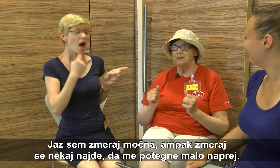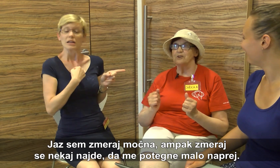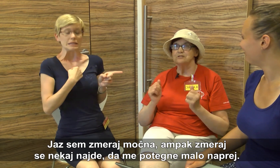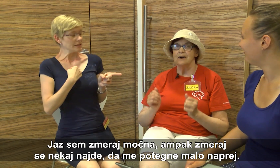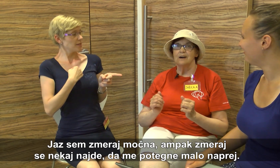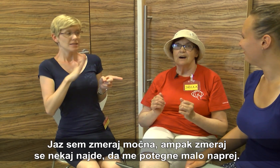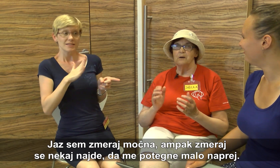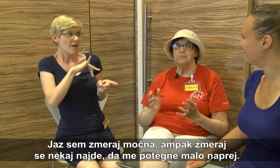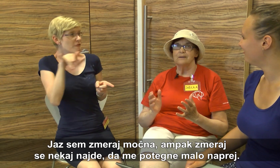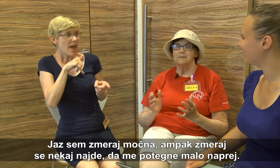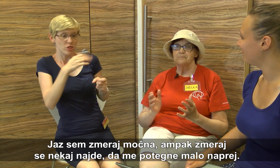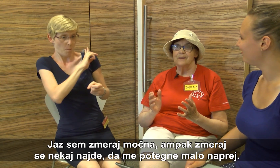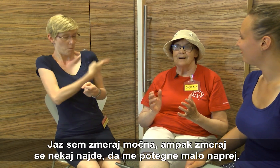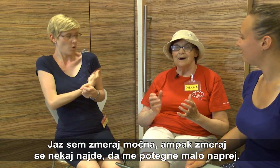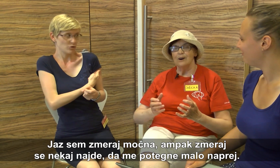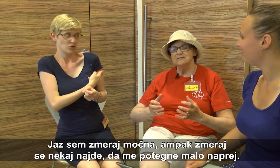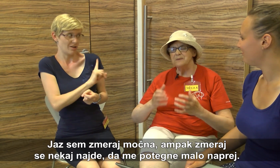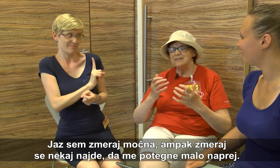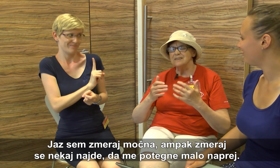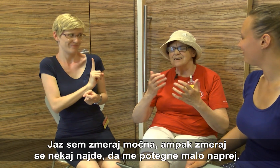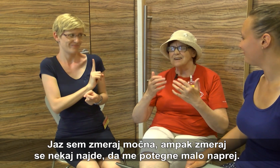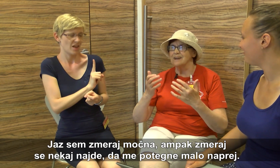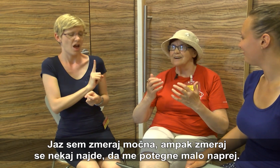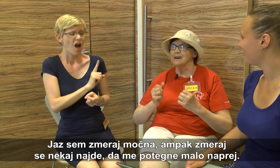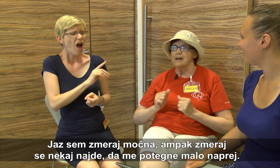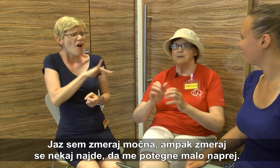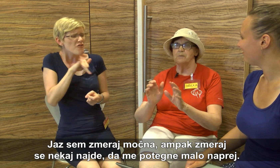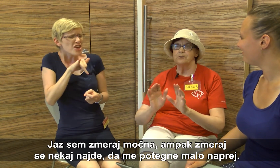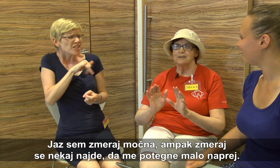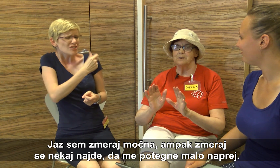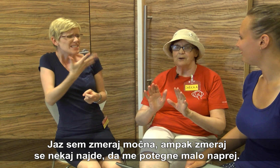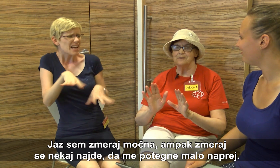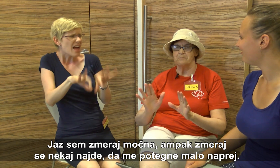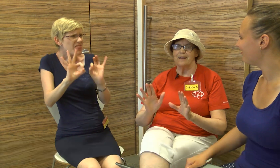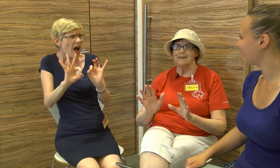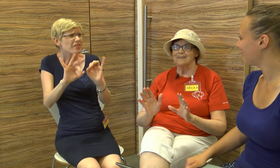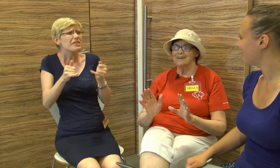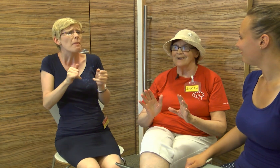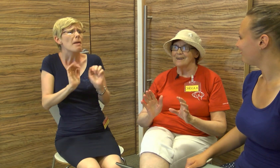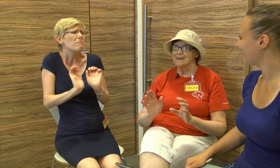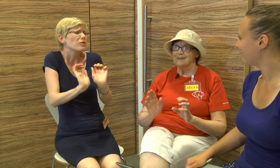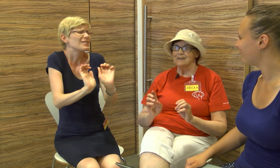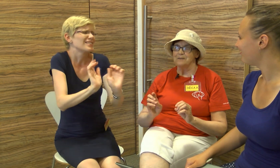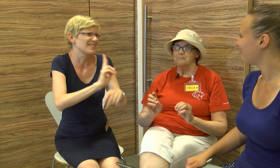Nisem zmerenočna, ampak zmere se nekaj najde, da me potegne malo naprej.